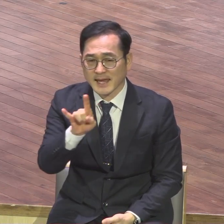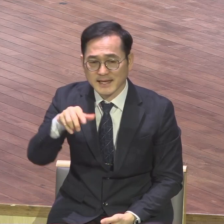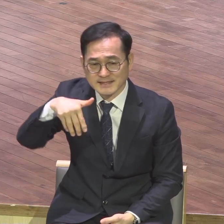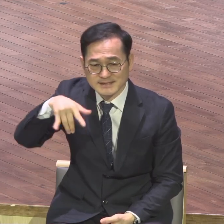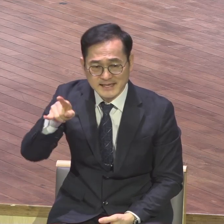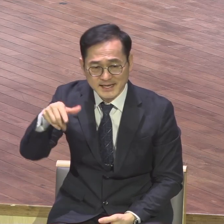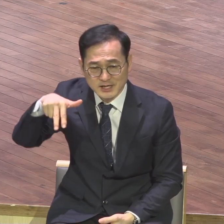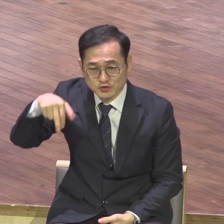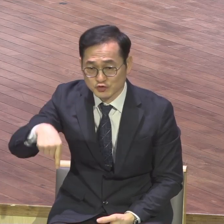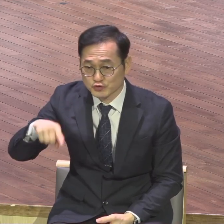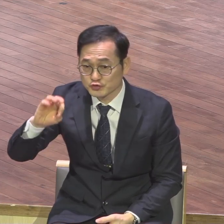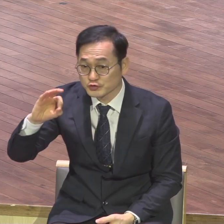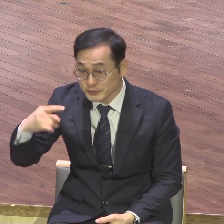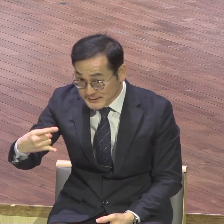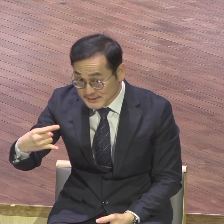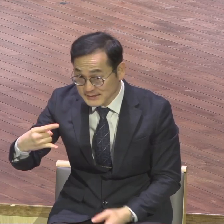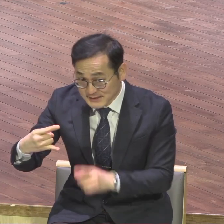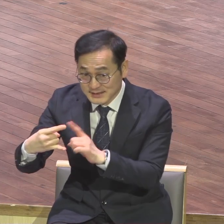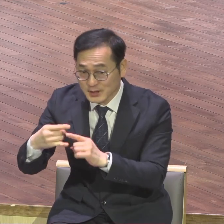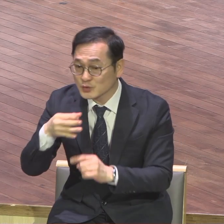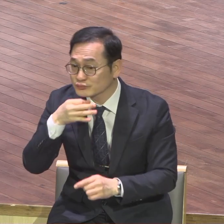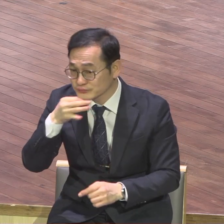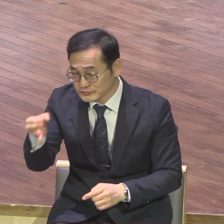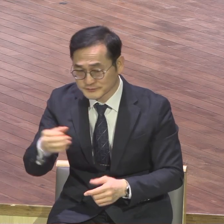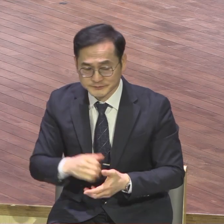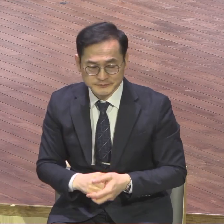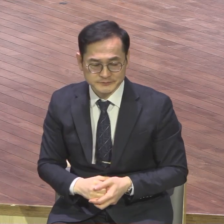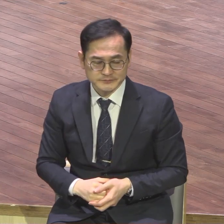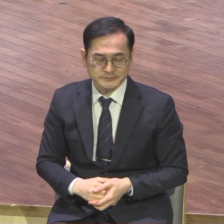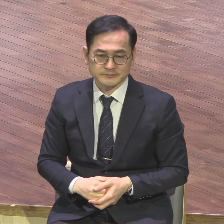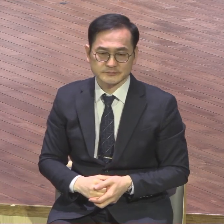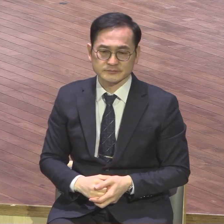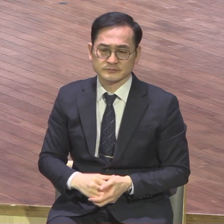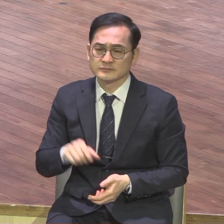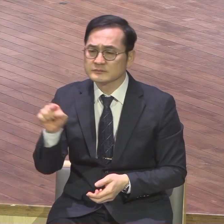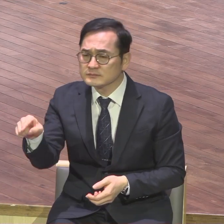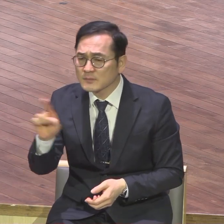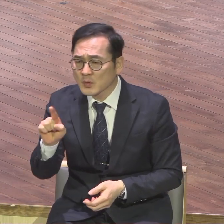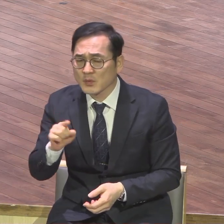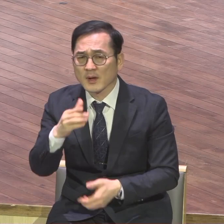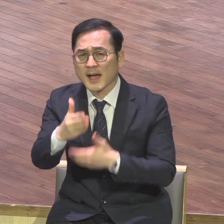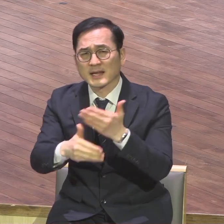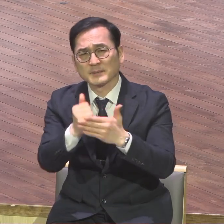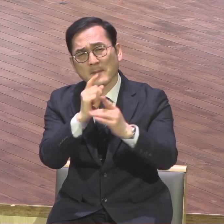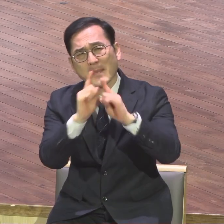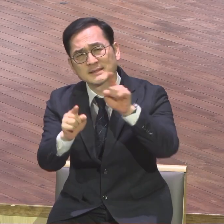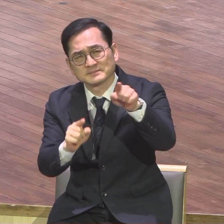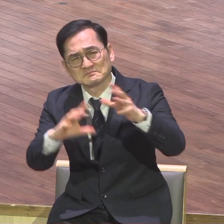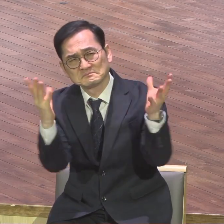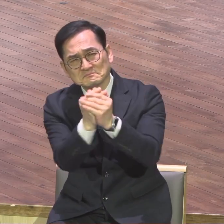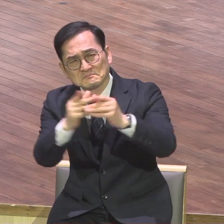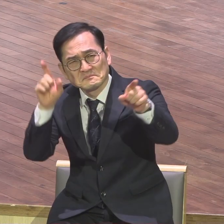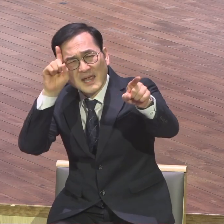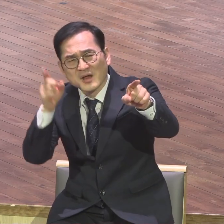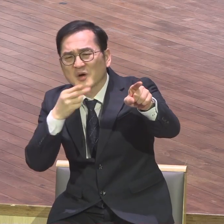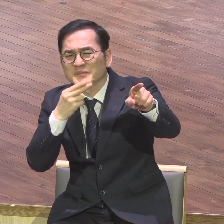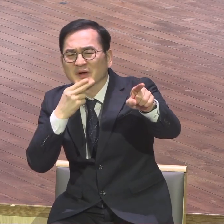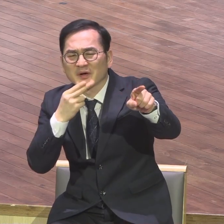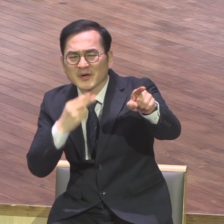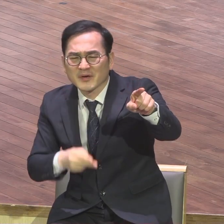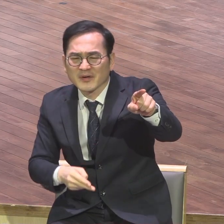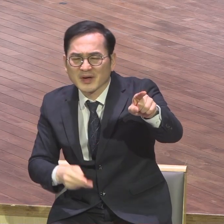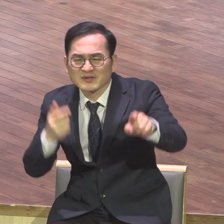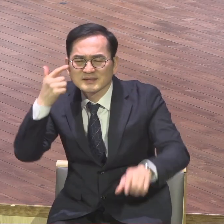뭐냐? 그 이유는 하나님의 말씀도 절대 진리가 아닐 수